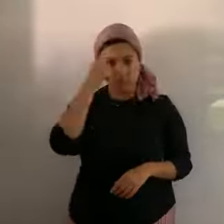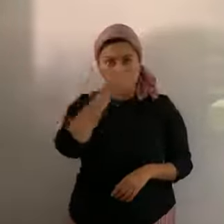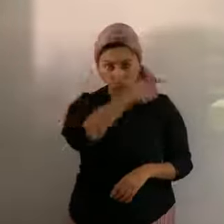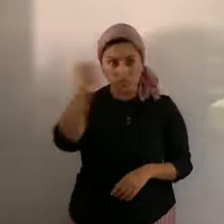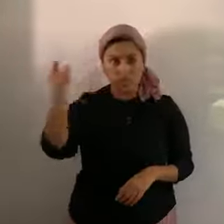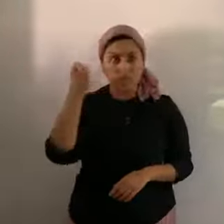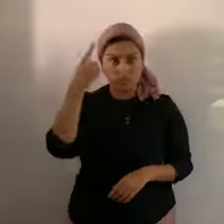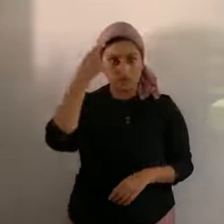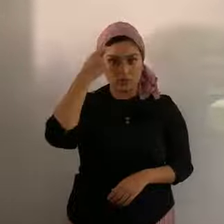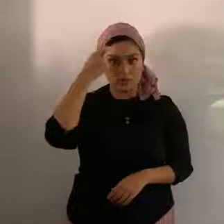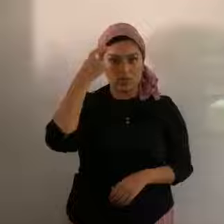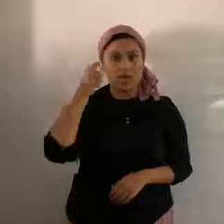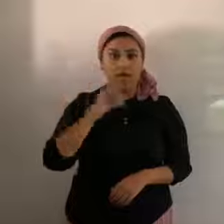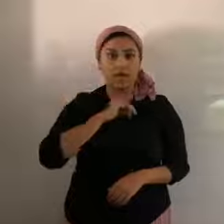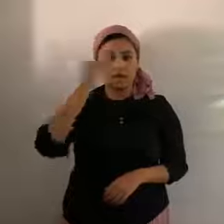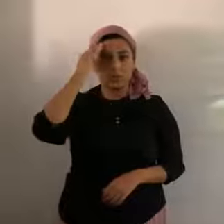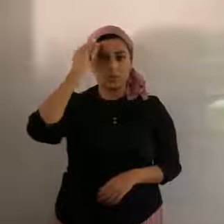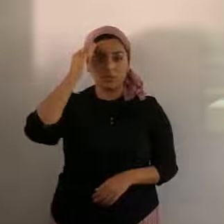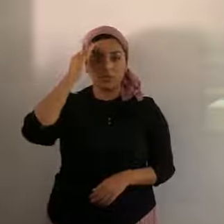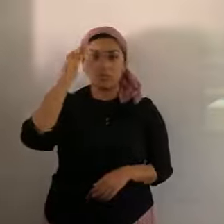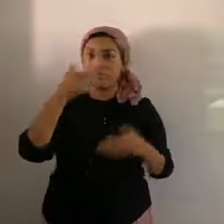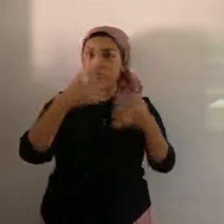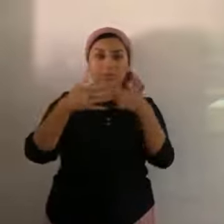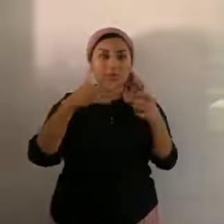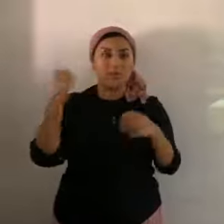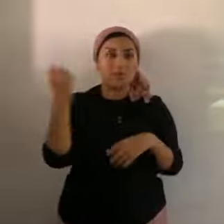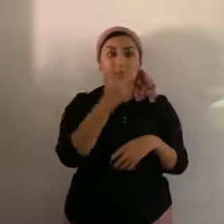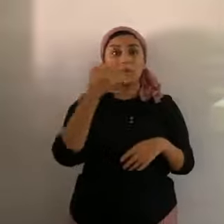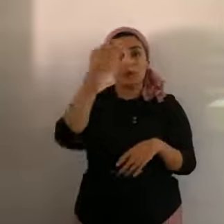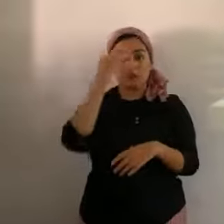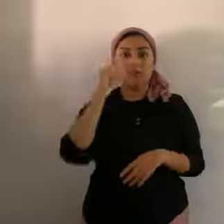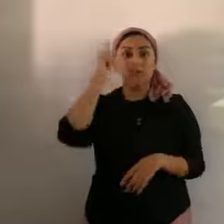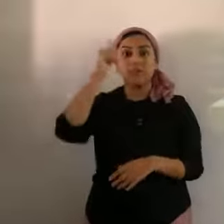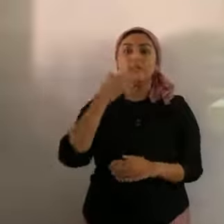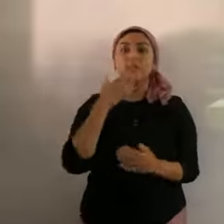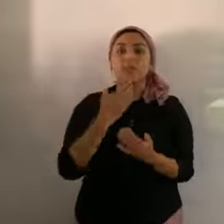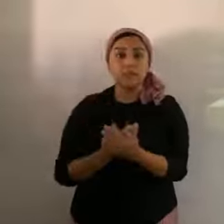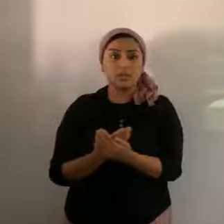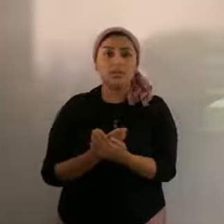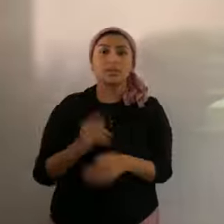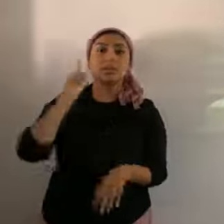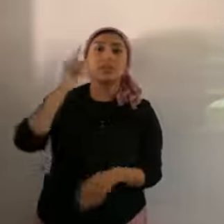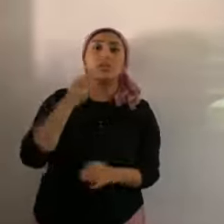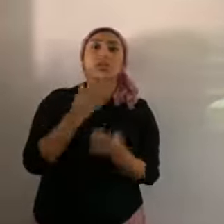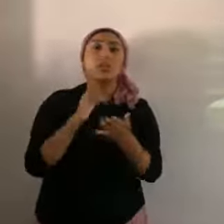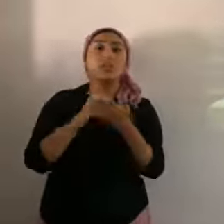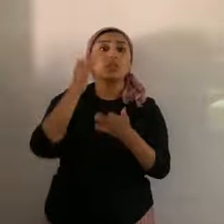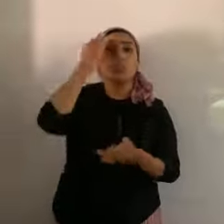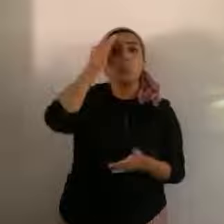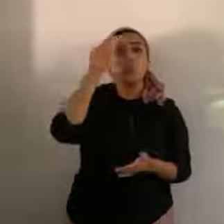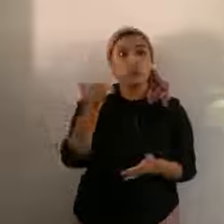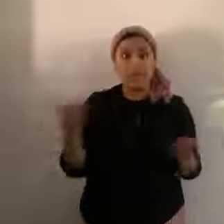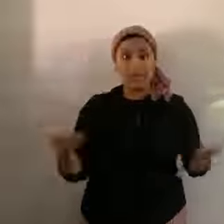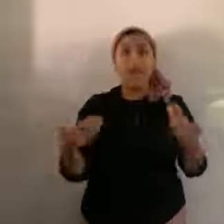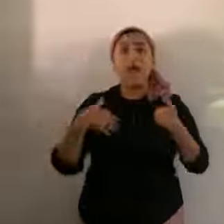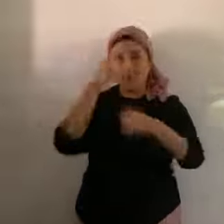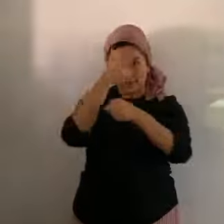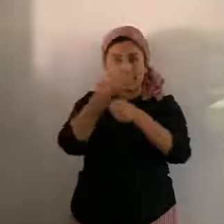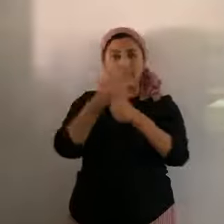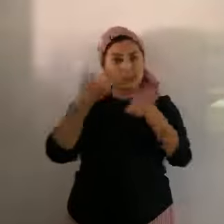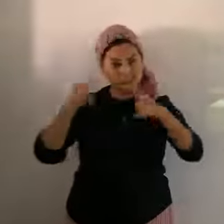tienen conciencia aquí y allá. A pesar de todo, el Eterno es bueno, y por eso aquí hay un remanente